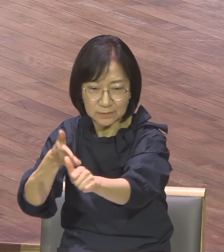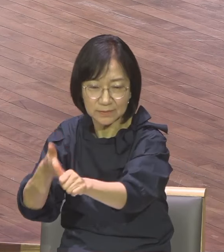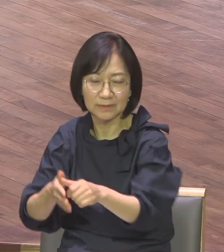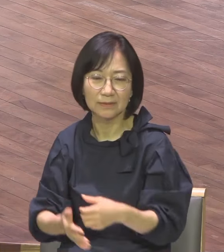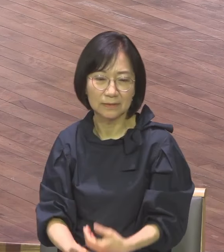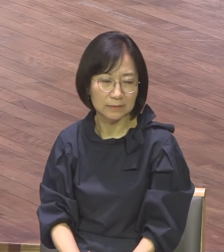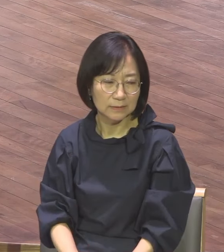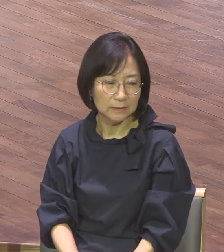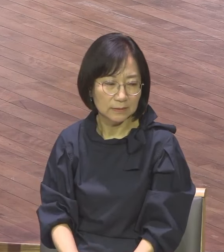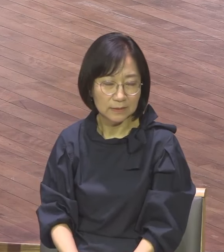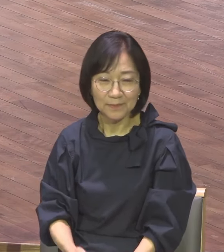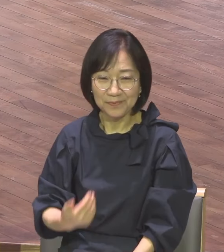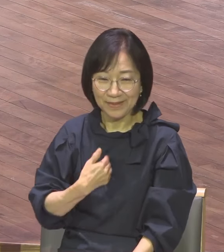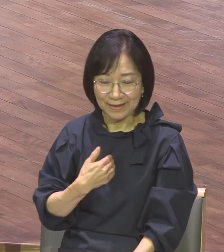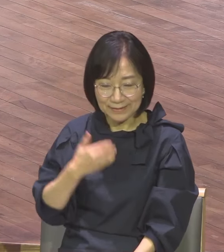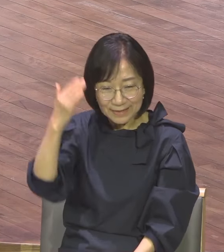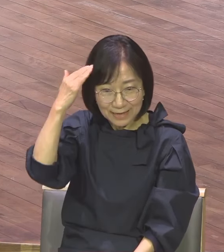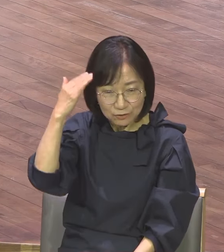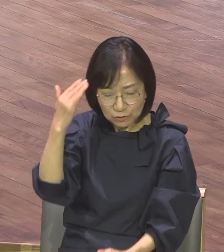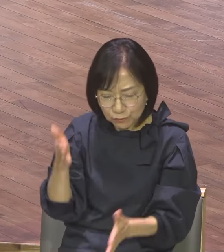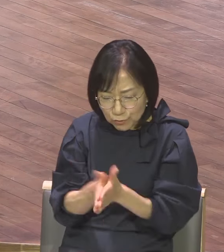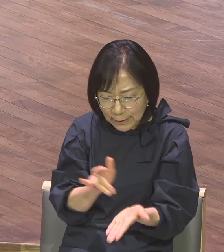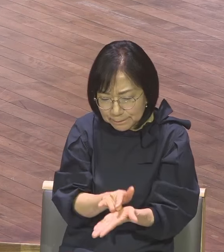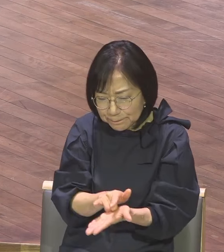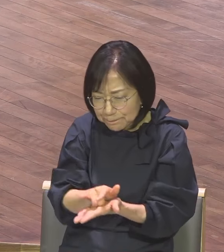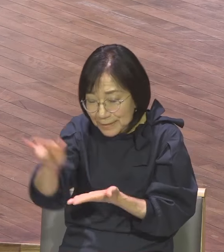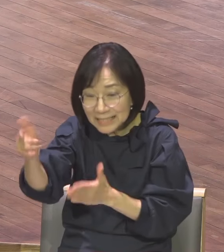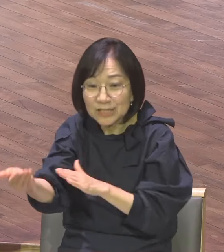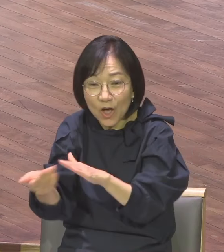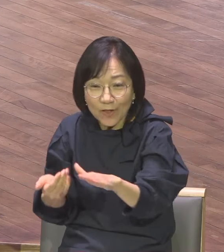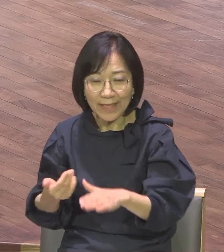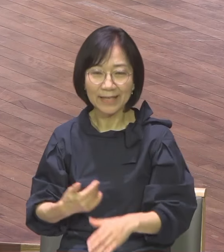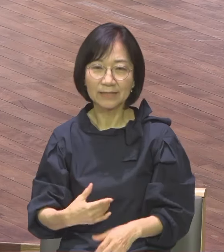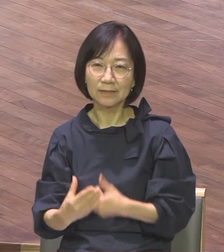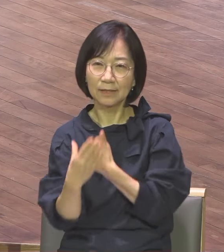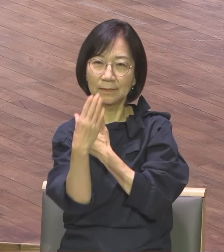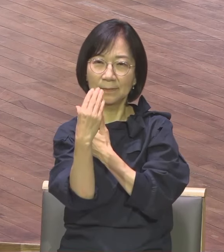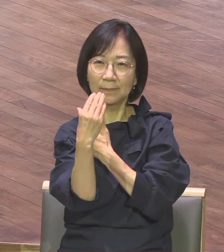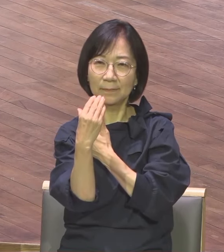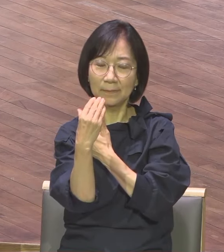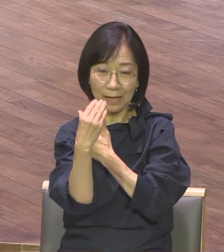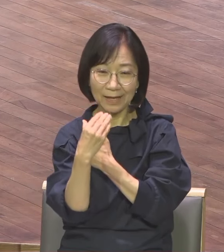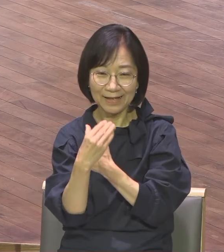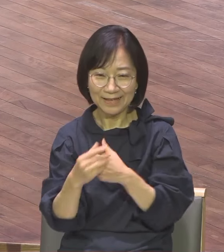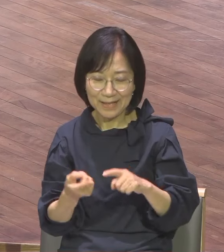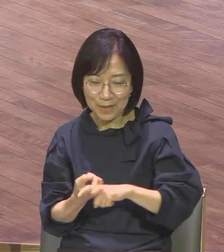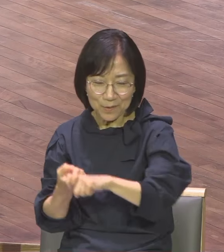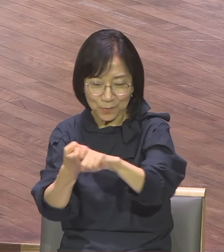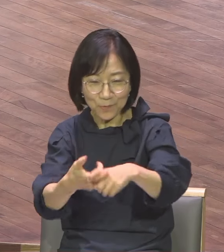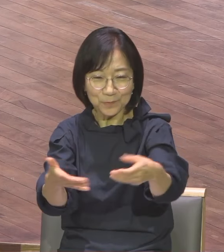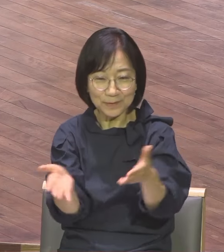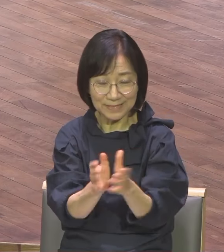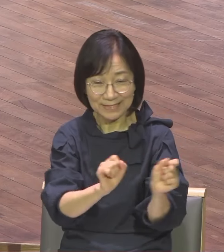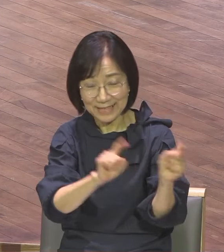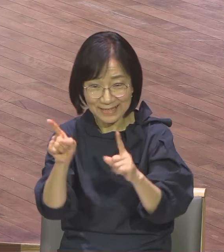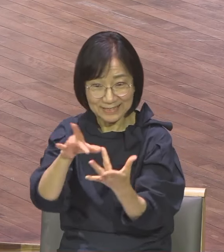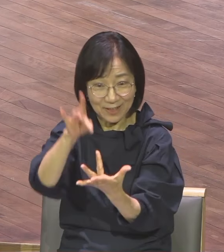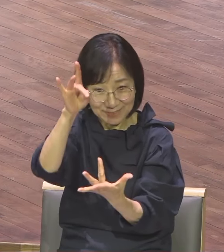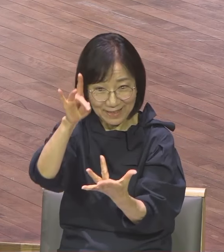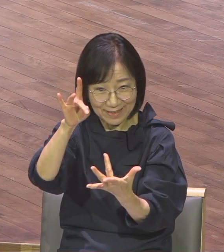제가 출발하기 전에 녹화 설교했지요. 공동체를 살리는 선택을 하라.